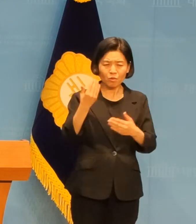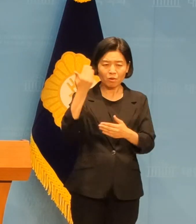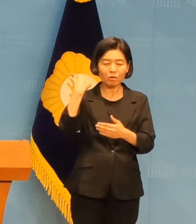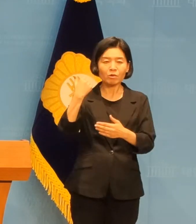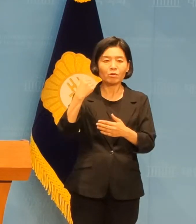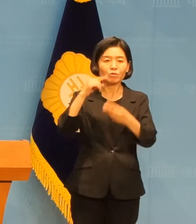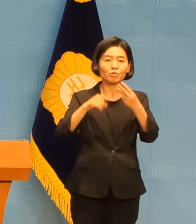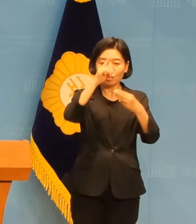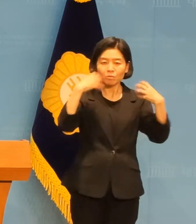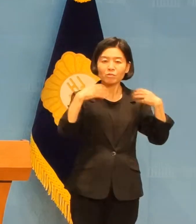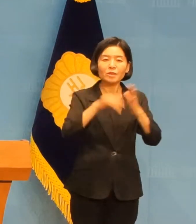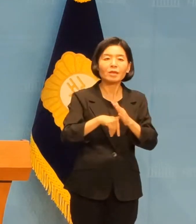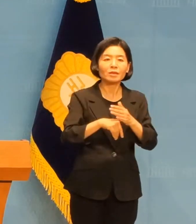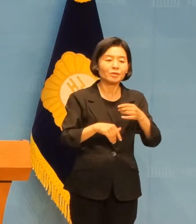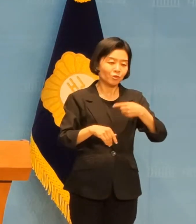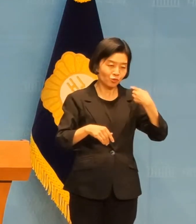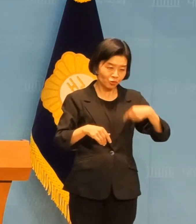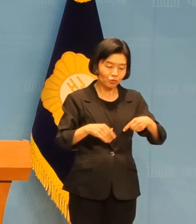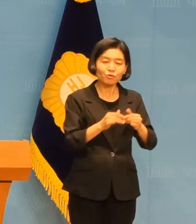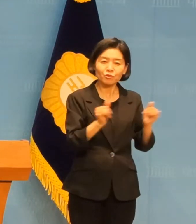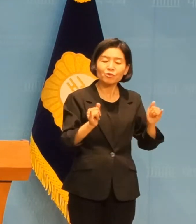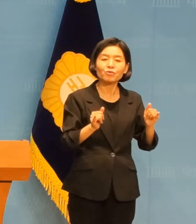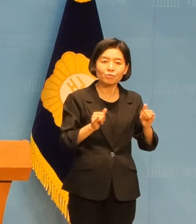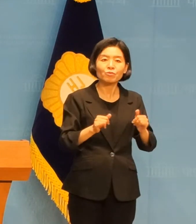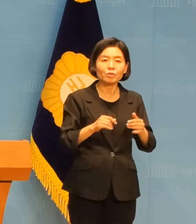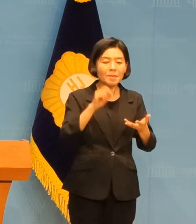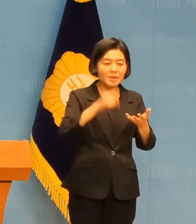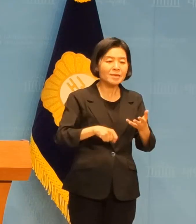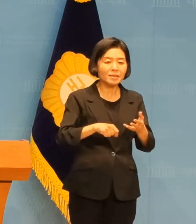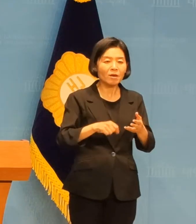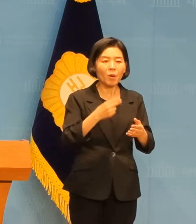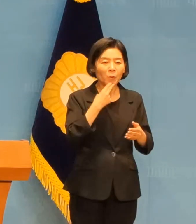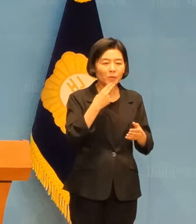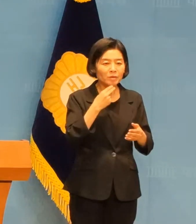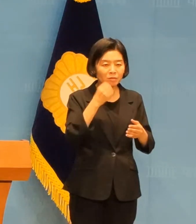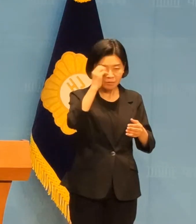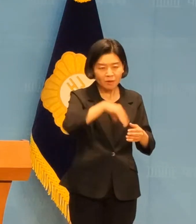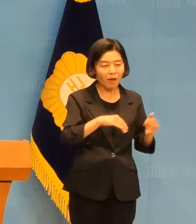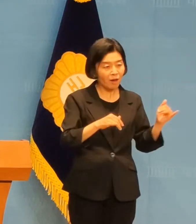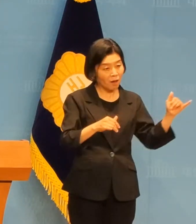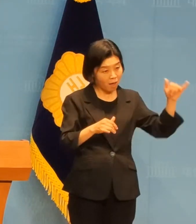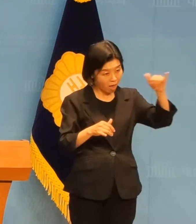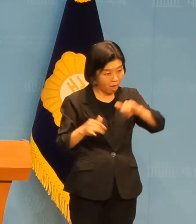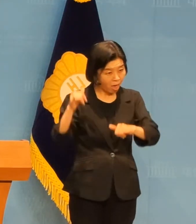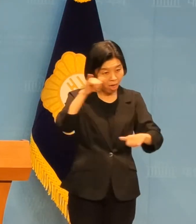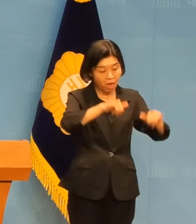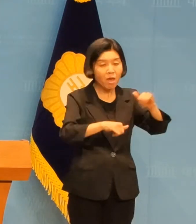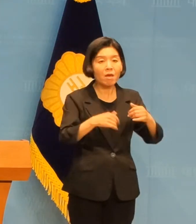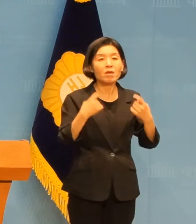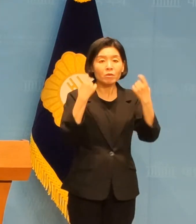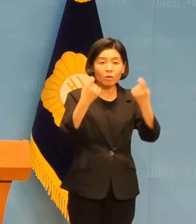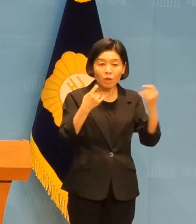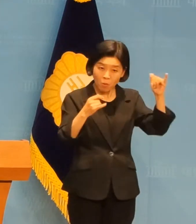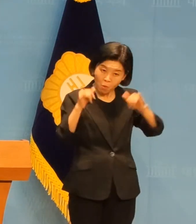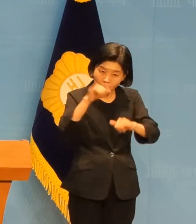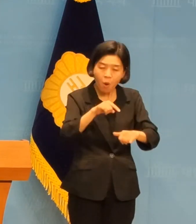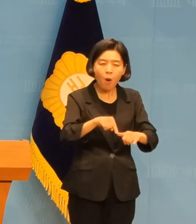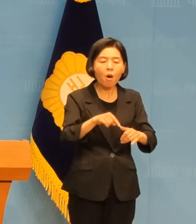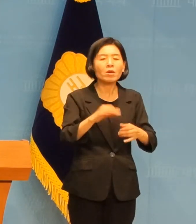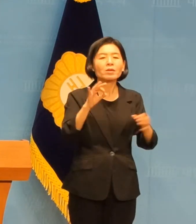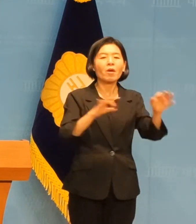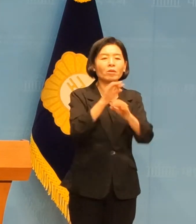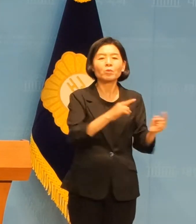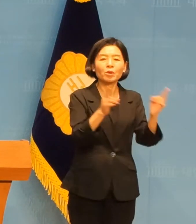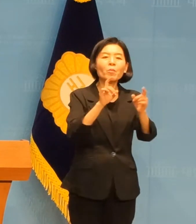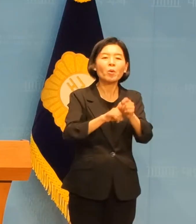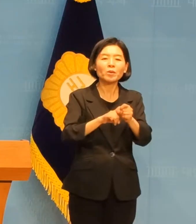시작한 중국인 무비자 입국 정책을 경제 활성화를 위해 한시적으로 도입했습니다. 그럼에도